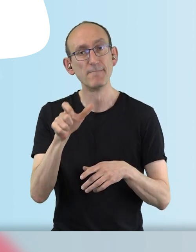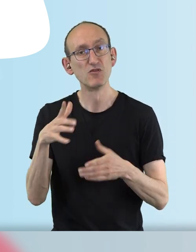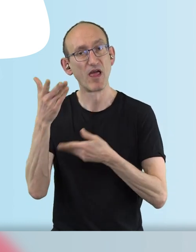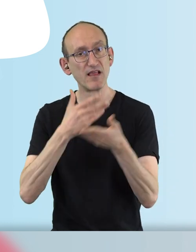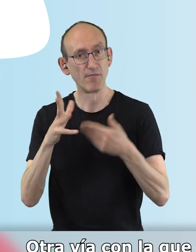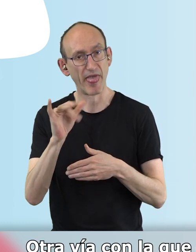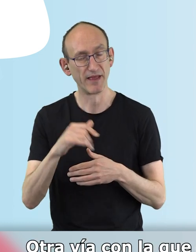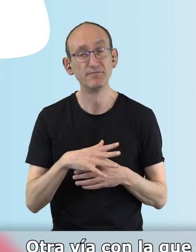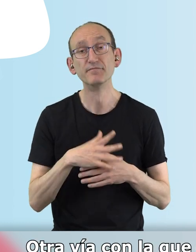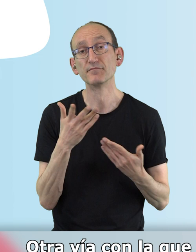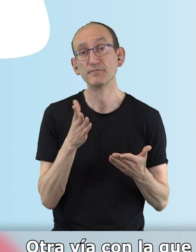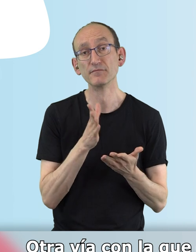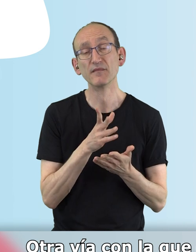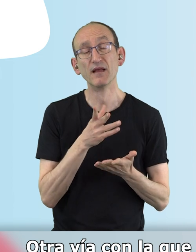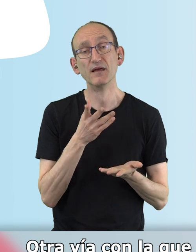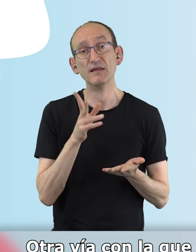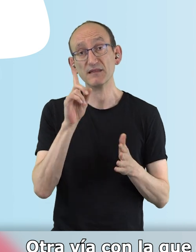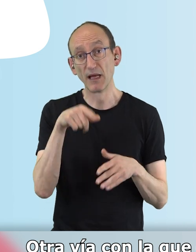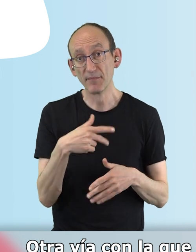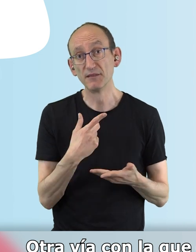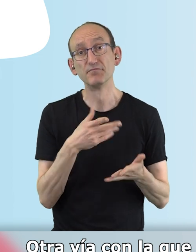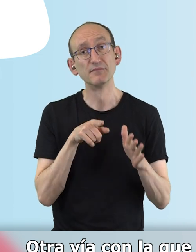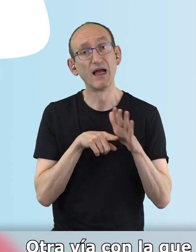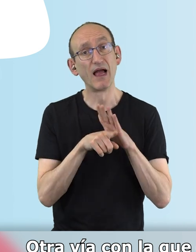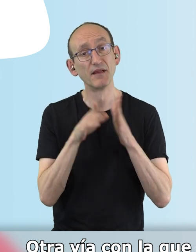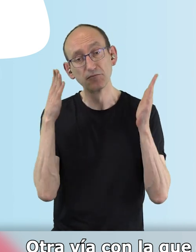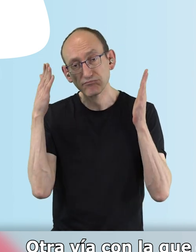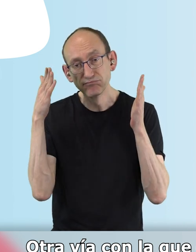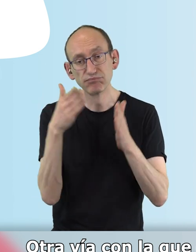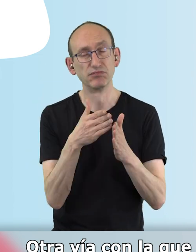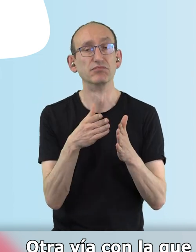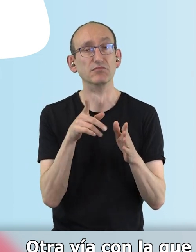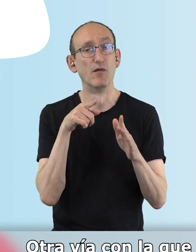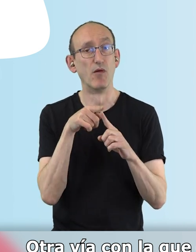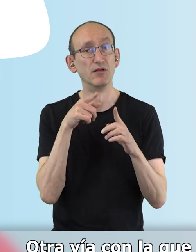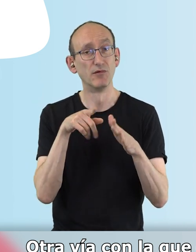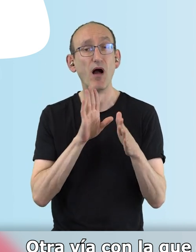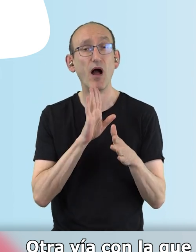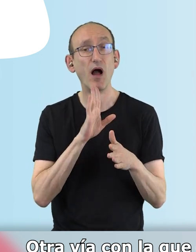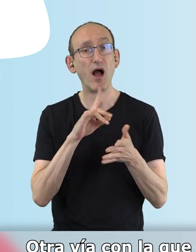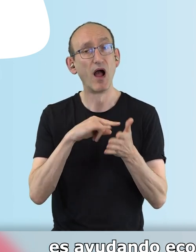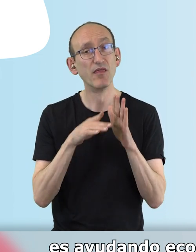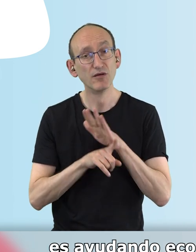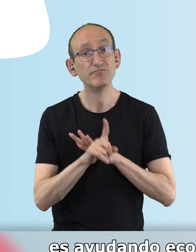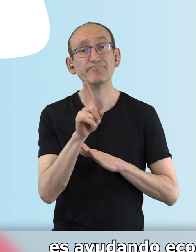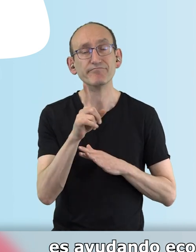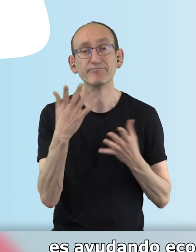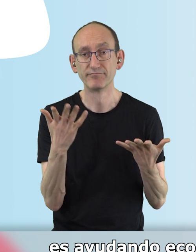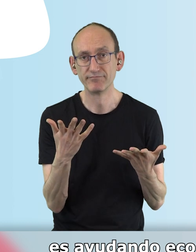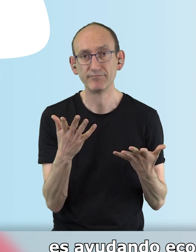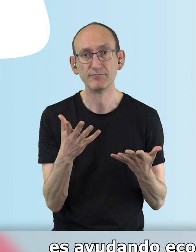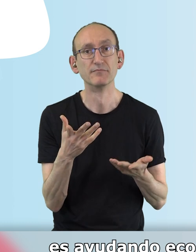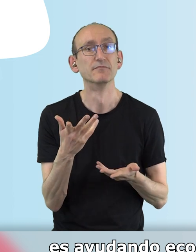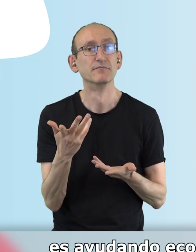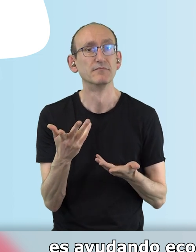personas con discapacidad. Otra vía por la que está, con la que está la gerencia impulsando todas estas acciones es